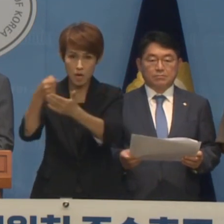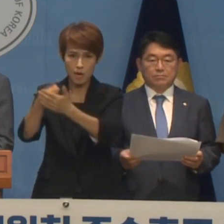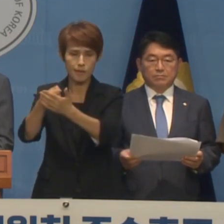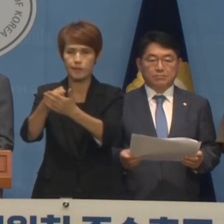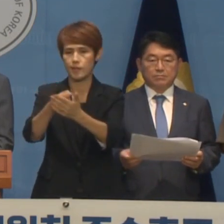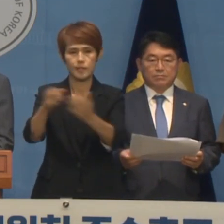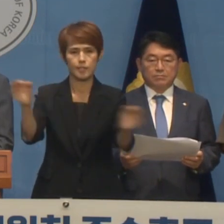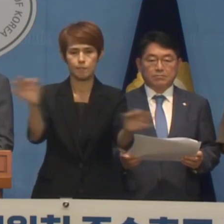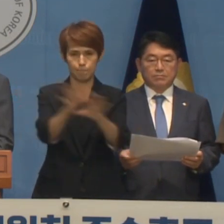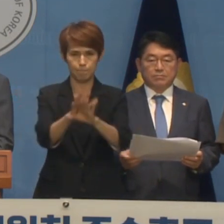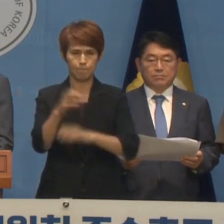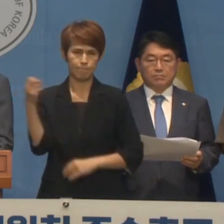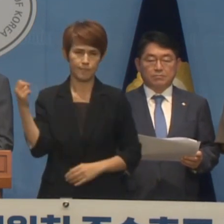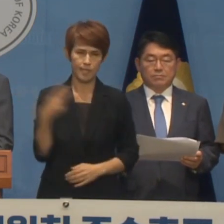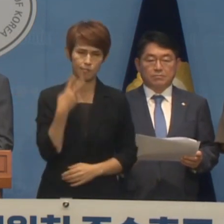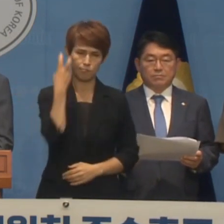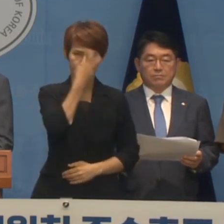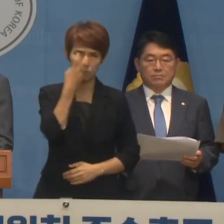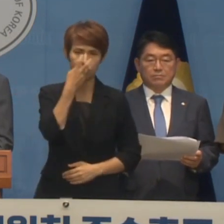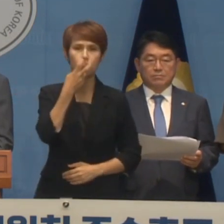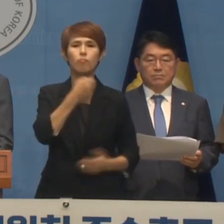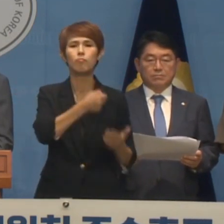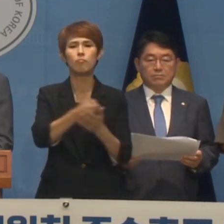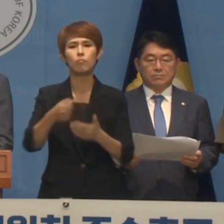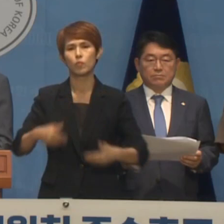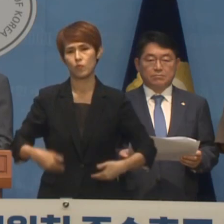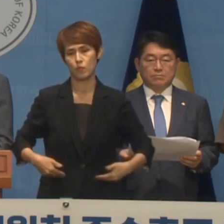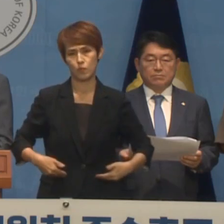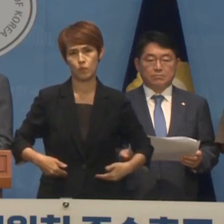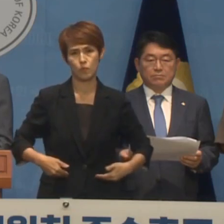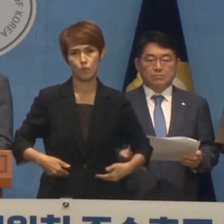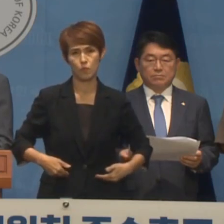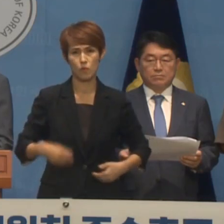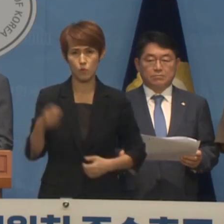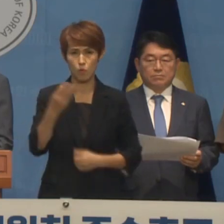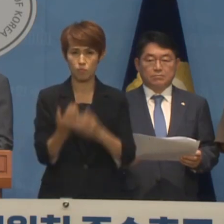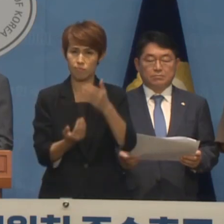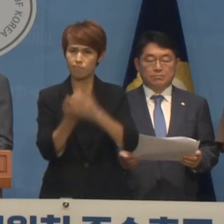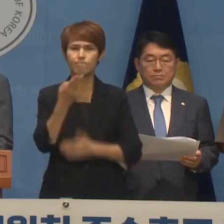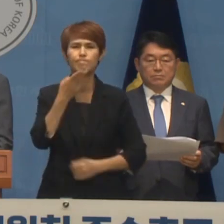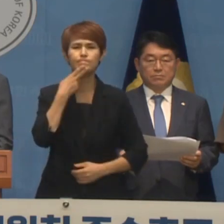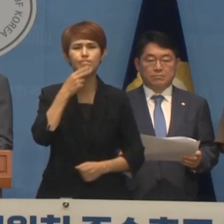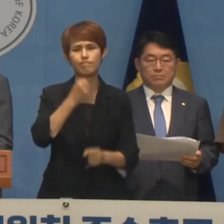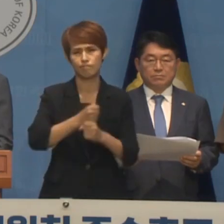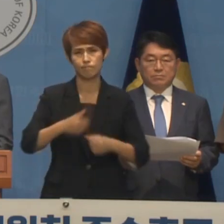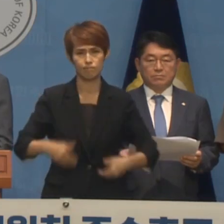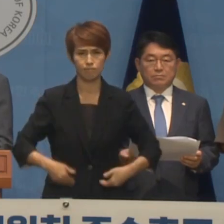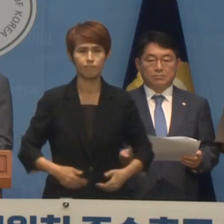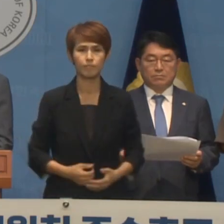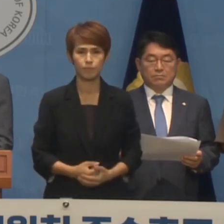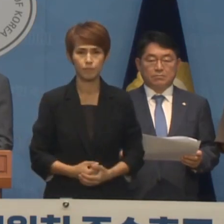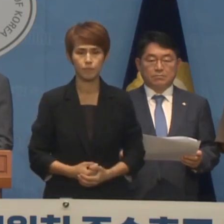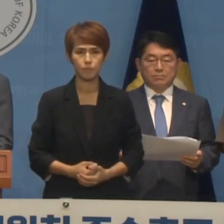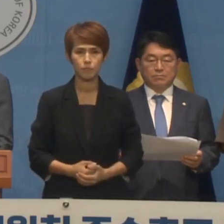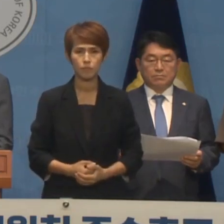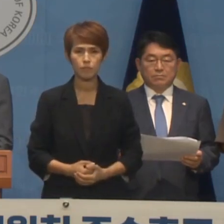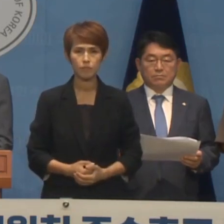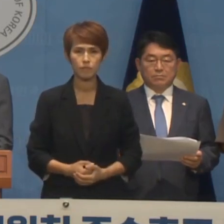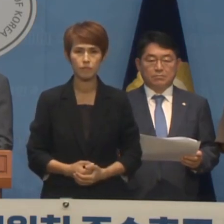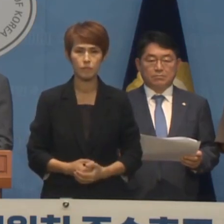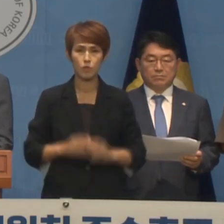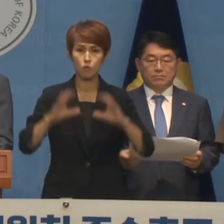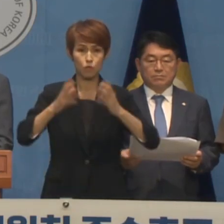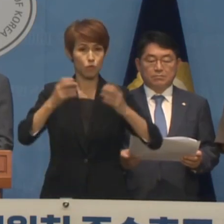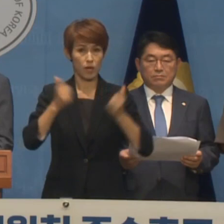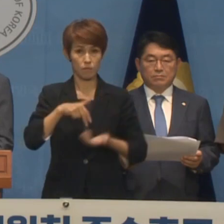다시 엄격한 기준을 정해서 위탁운영사를 선정해서 이러한 일이 재발되지 않도록 개선 방안을 발표해야 합니다. 그리고